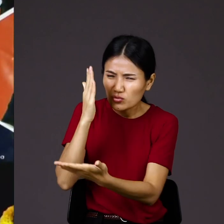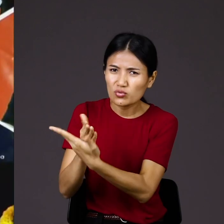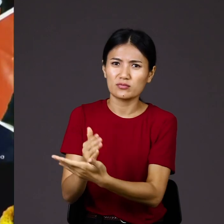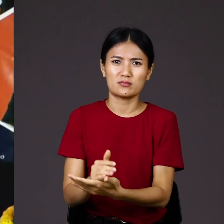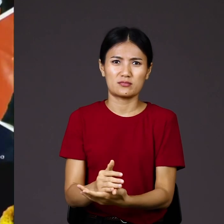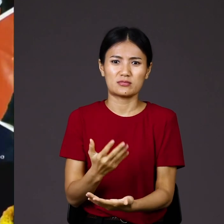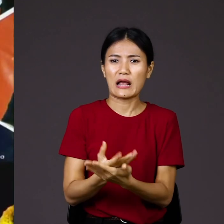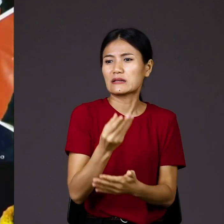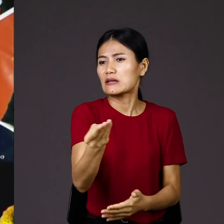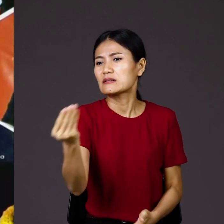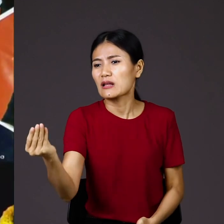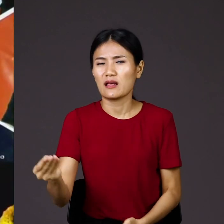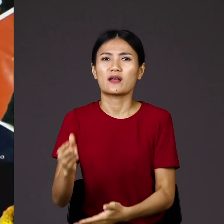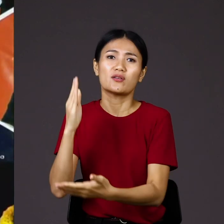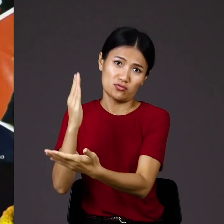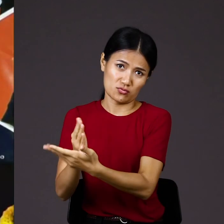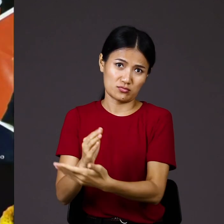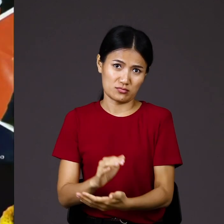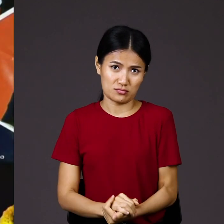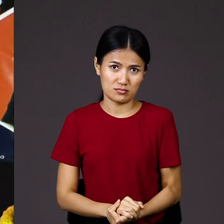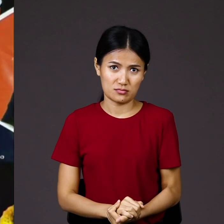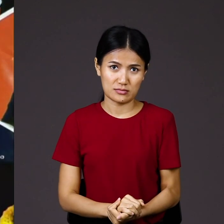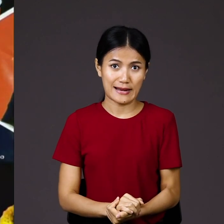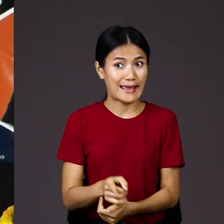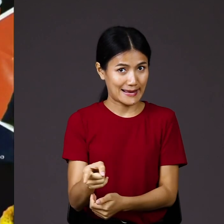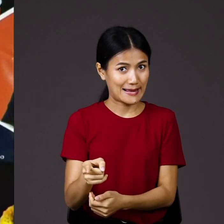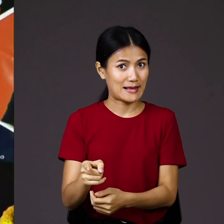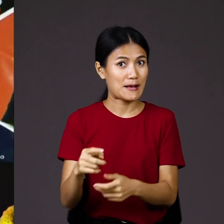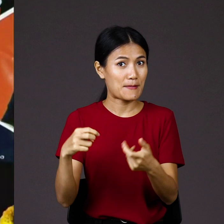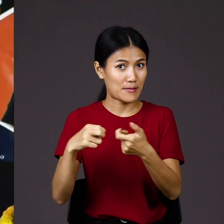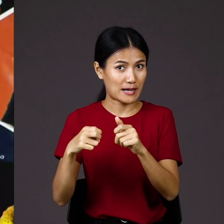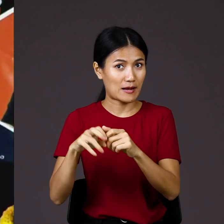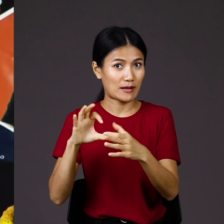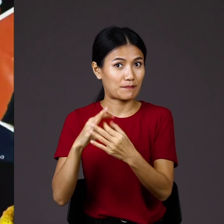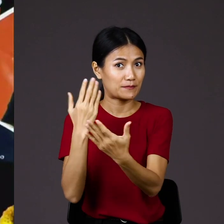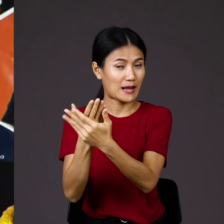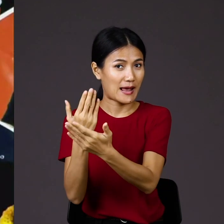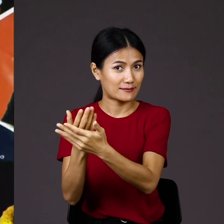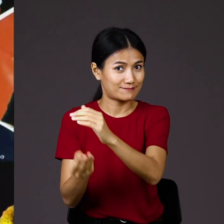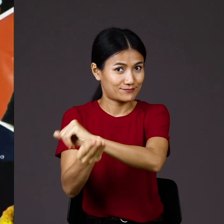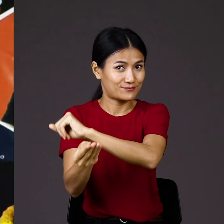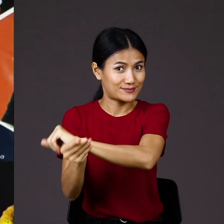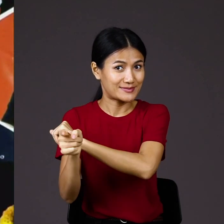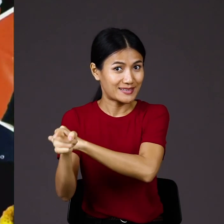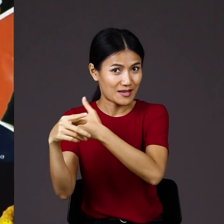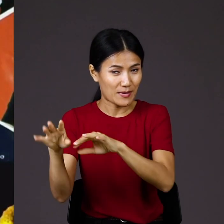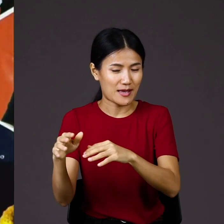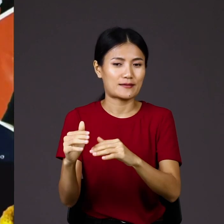พี่น้องครับนอกจากเรื่องของเงินทองมันก็มากลายเป็นเรื่องของครอบครัวอีก